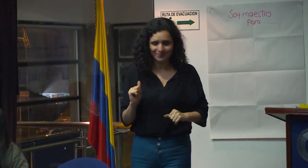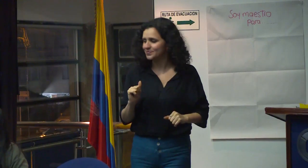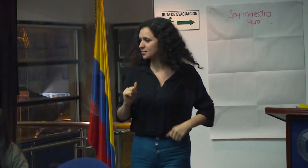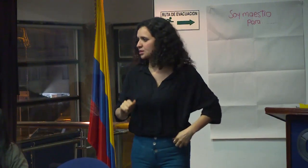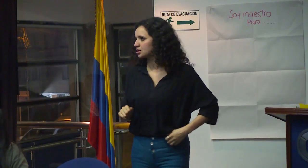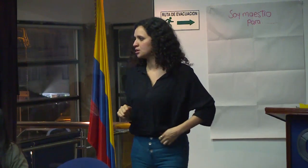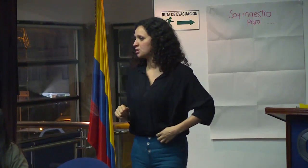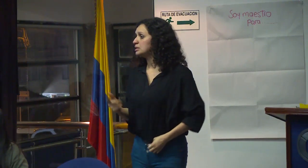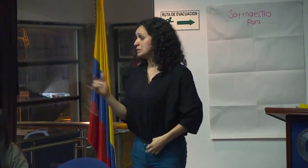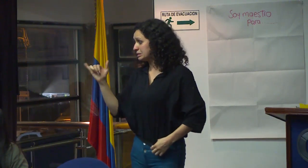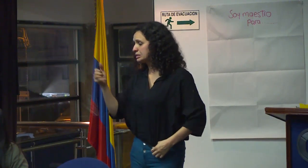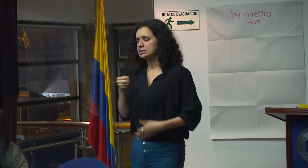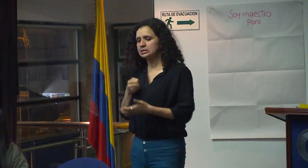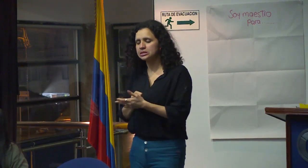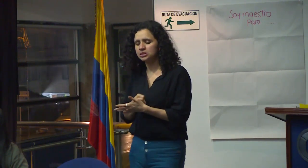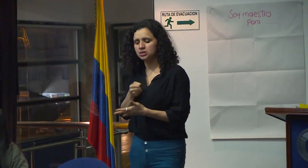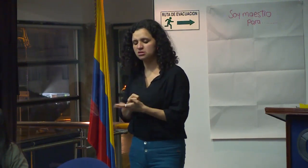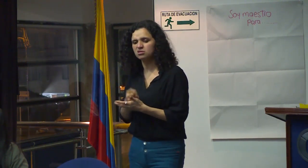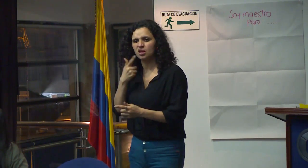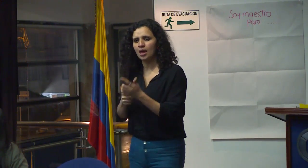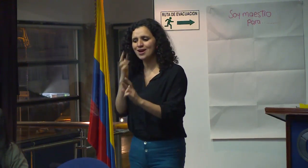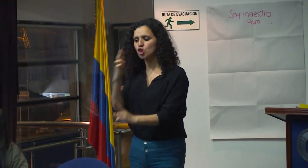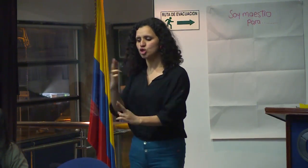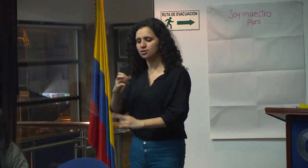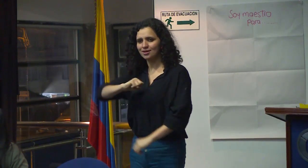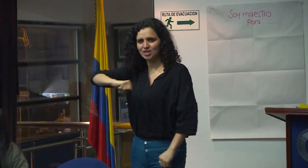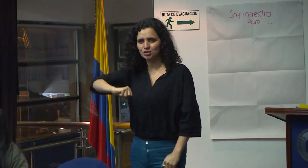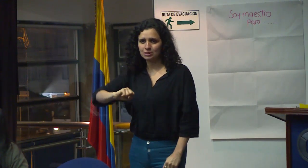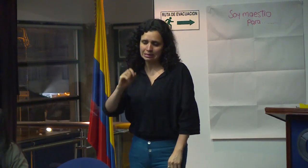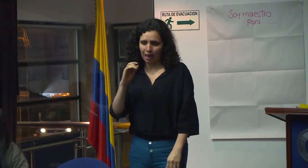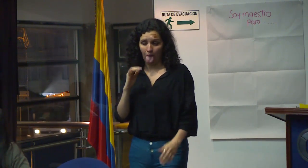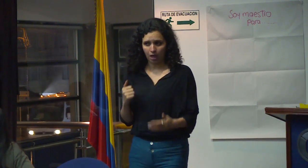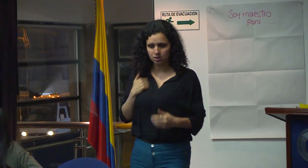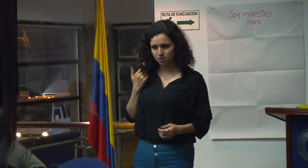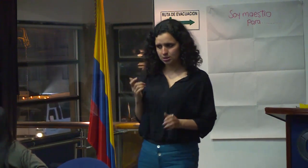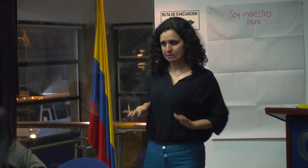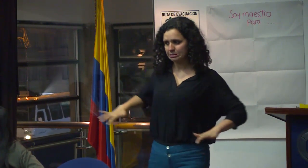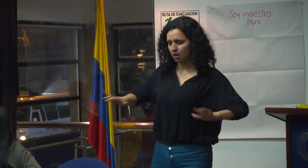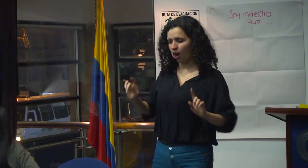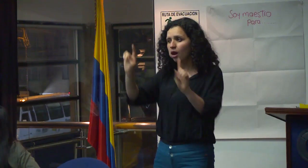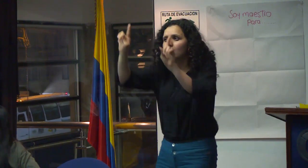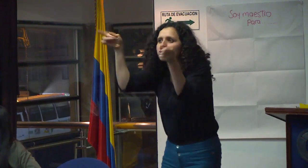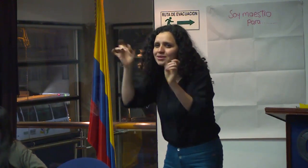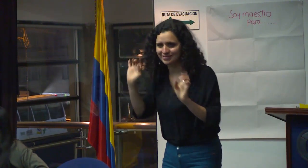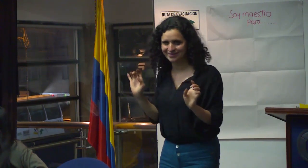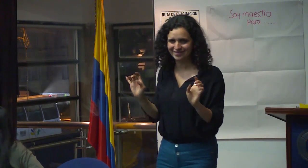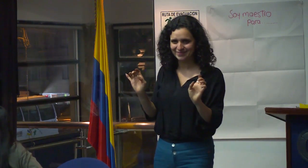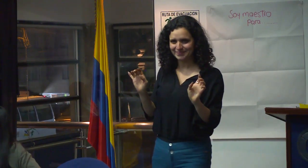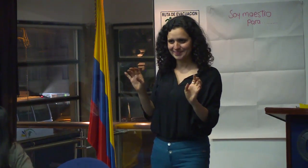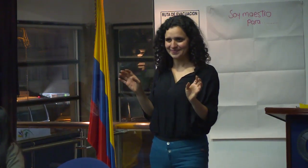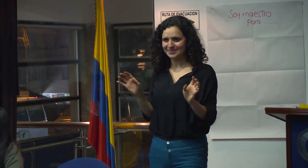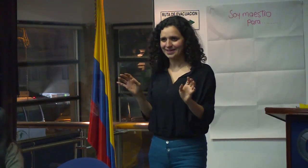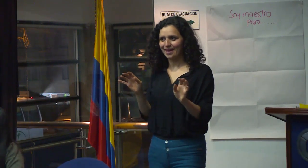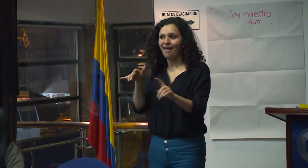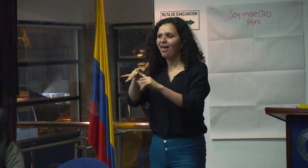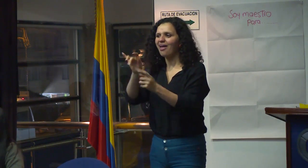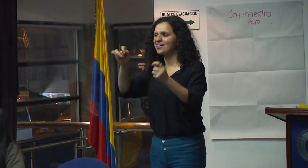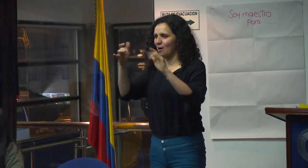aunque se ha hecho una lucha por reivindicar sus derechos, yo insisto, hago la cuña, es que yo aprovecho estos espacios para generar transformaciones de